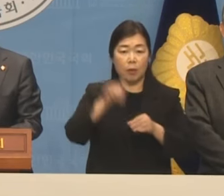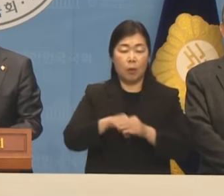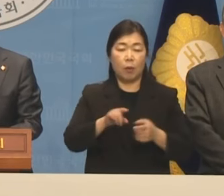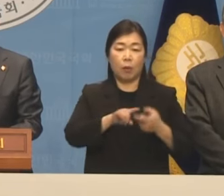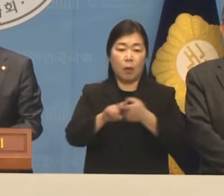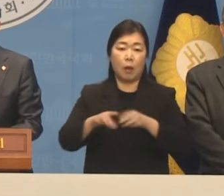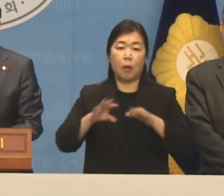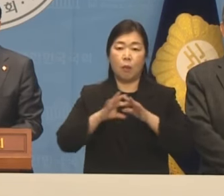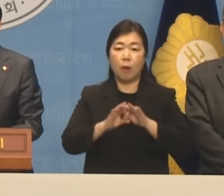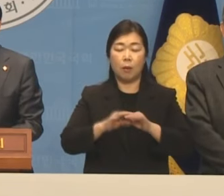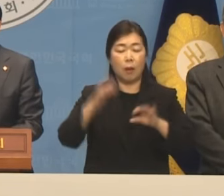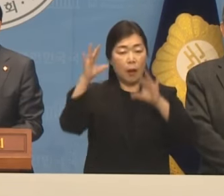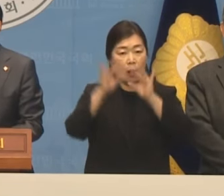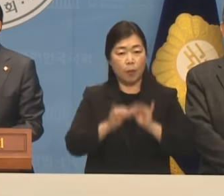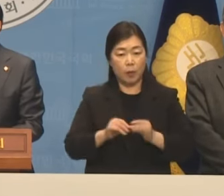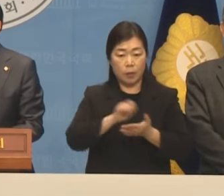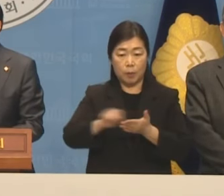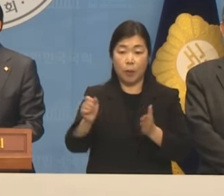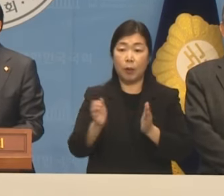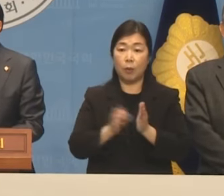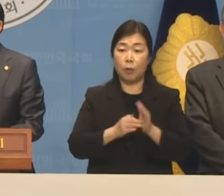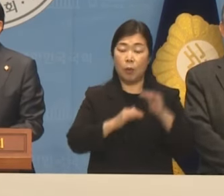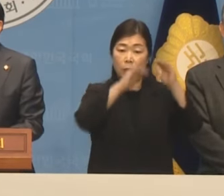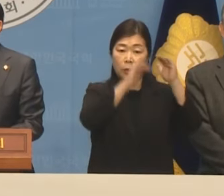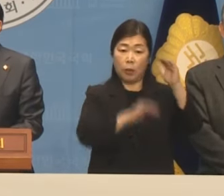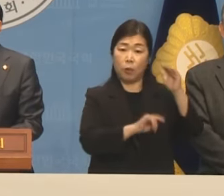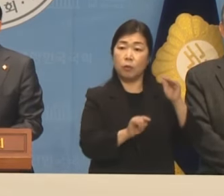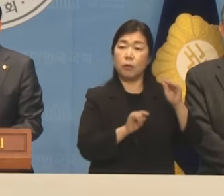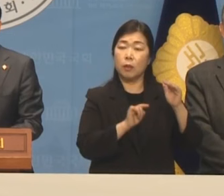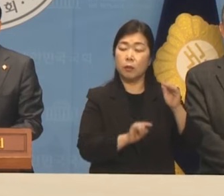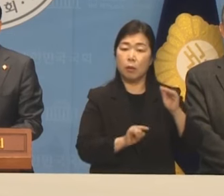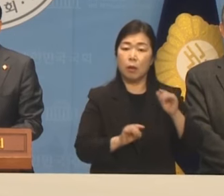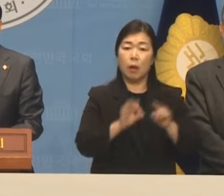관련된 합의 서명을 했고 그 내용 중에